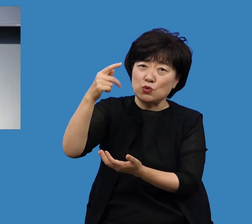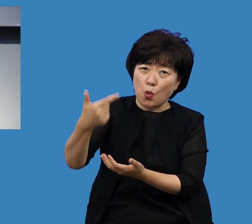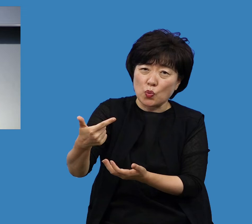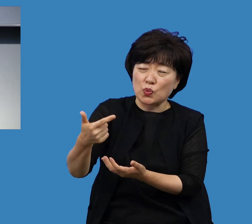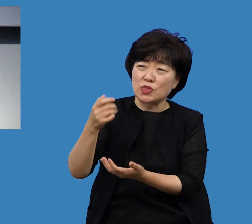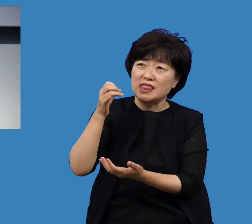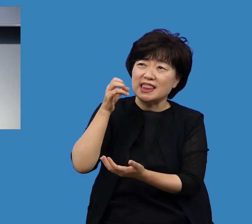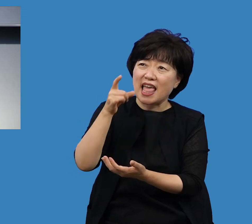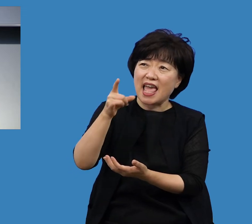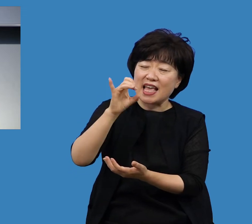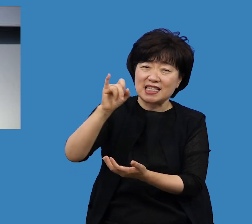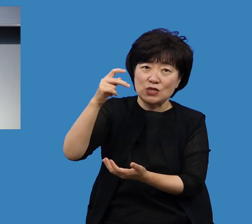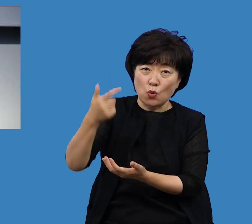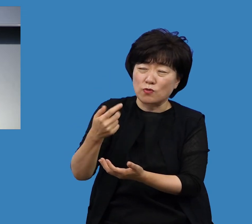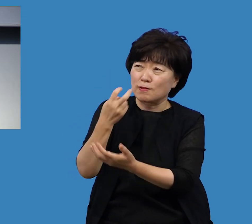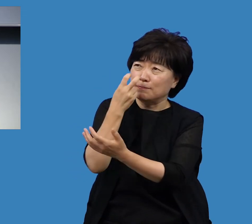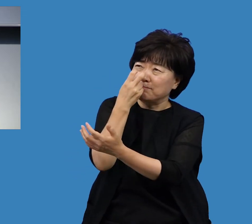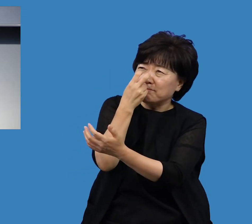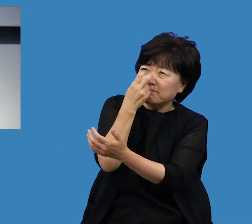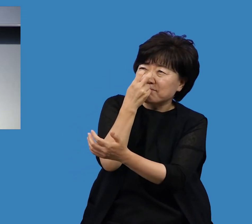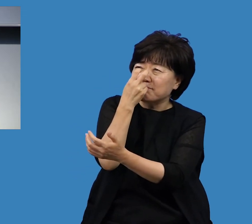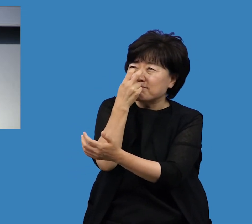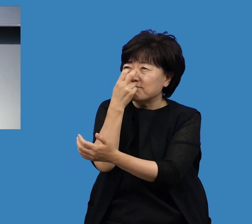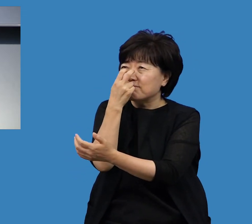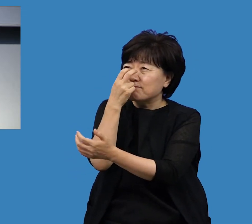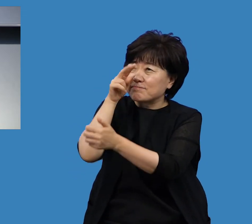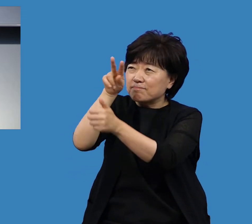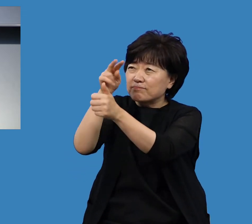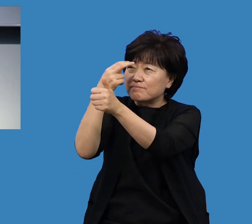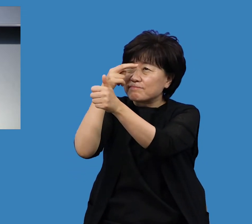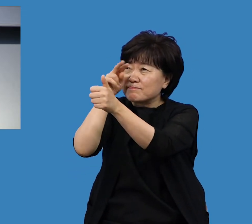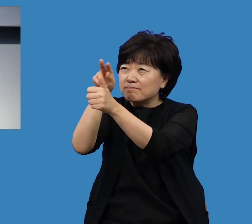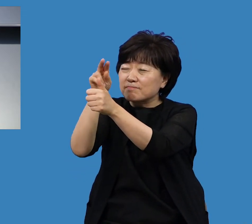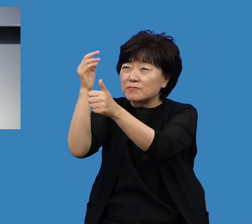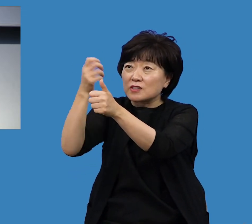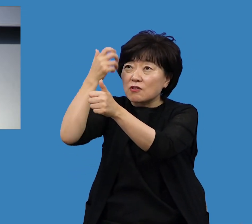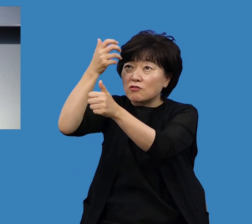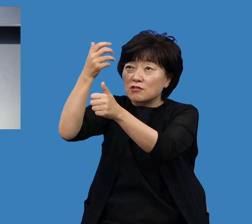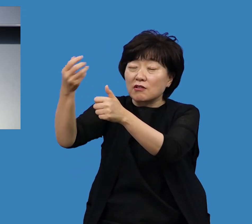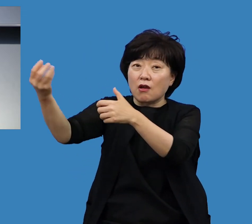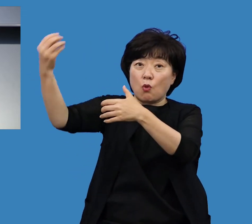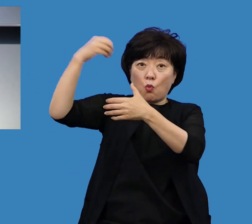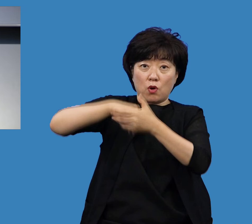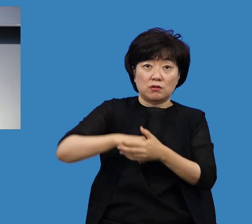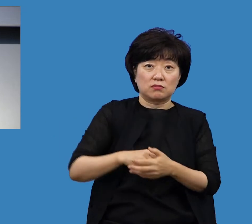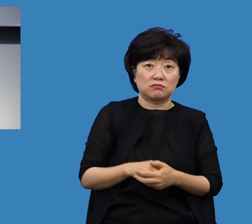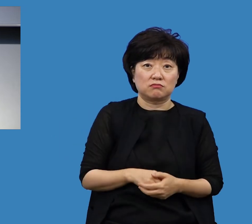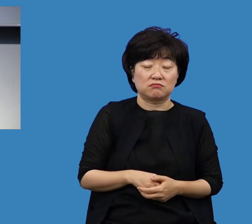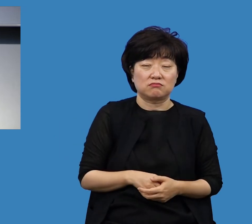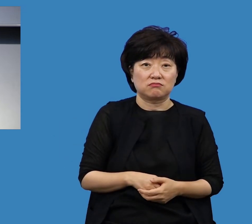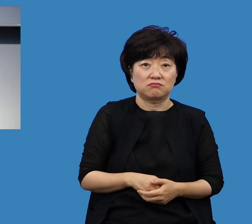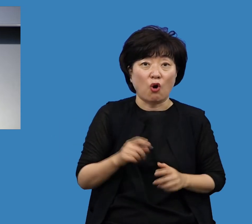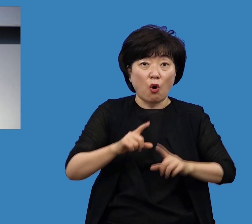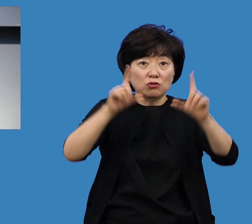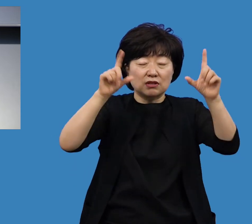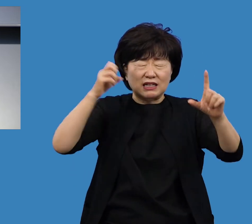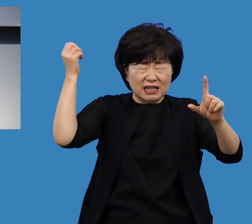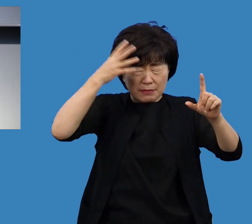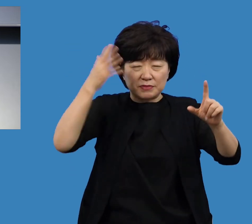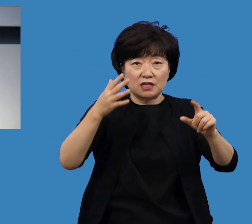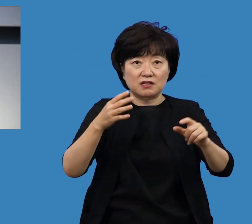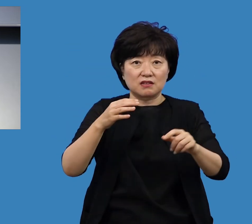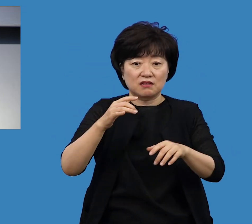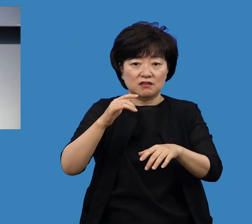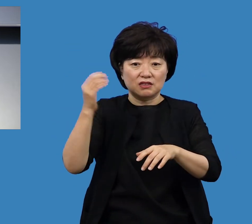의존할 때 어느 순간 성령님께서 훅 하고 들어오시는 거예요. 아무 관심도 안 가졌는데 어느 날 성령께서 훅 들어오시는 게 아니란 말이야.